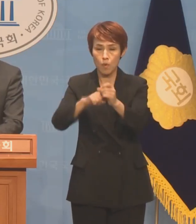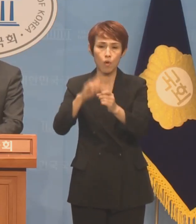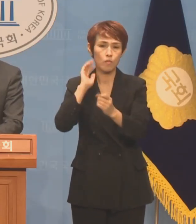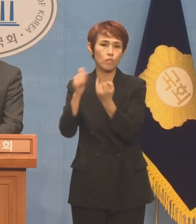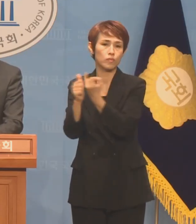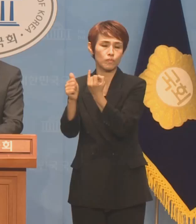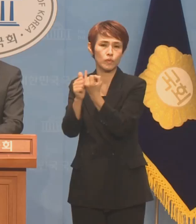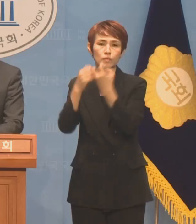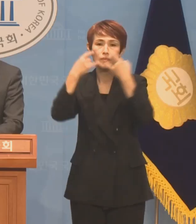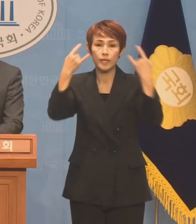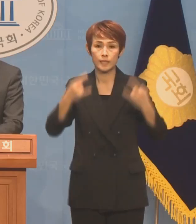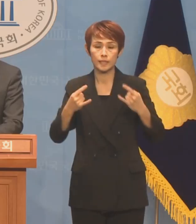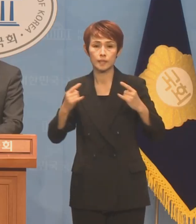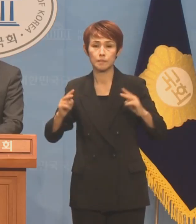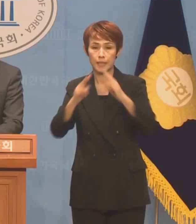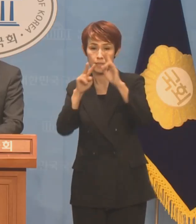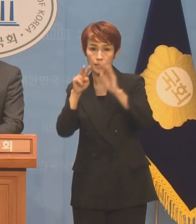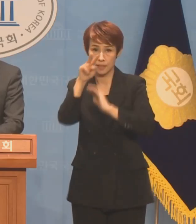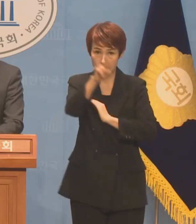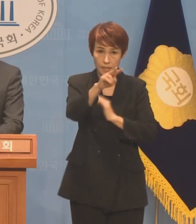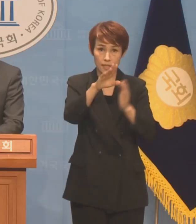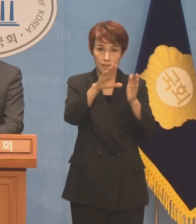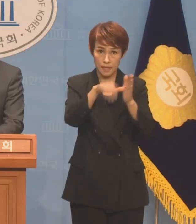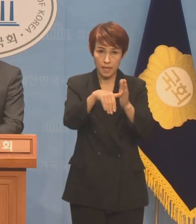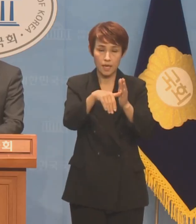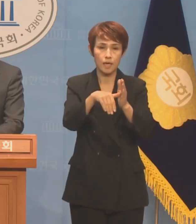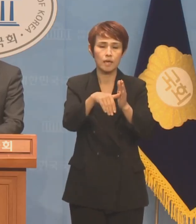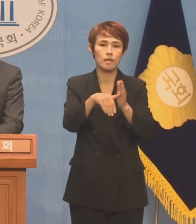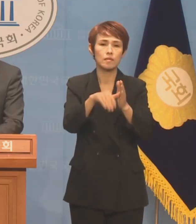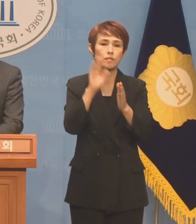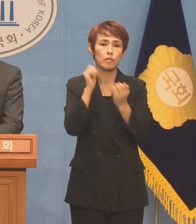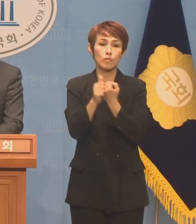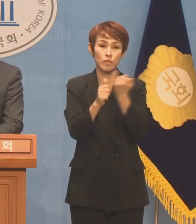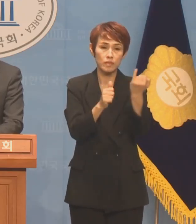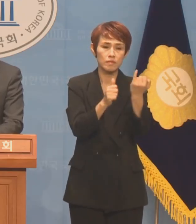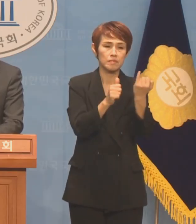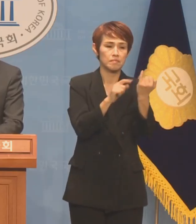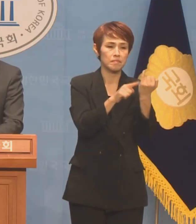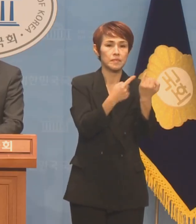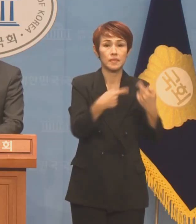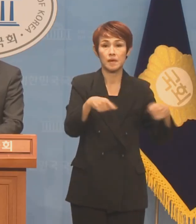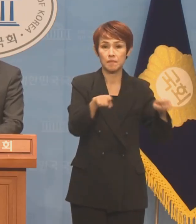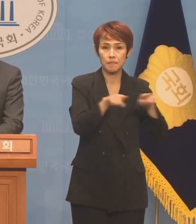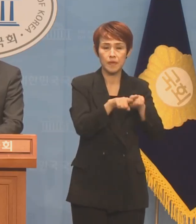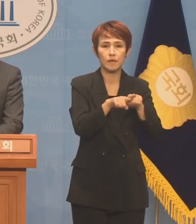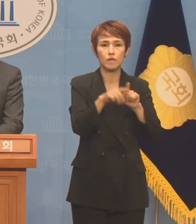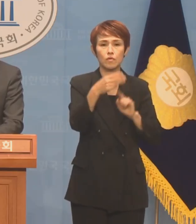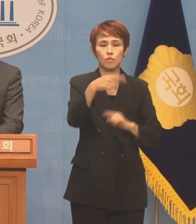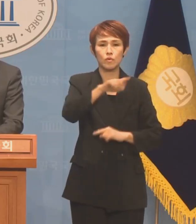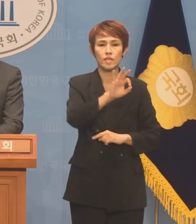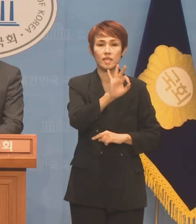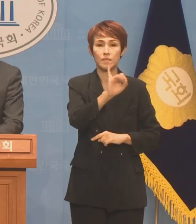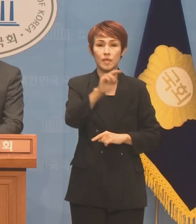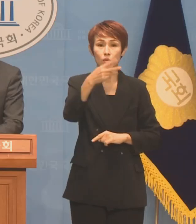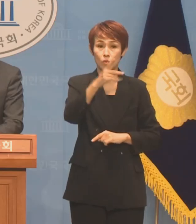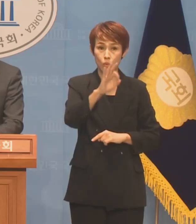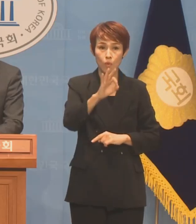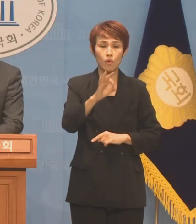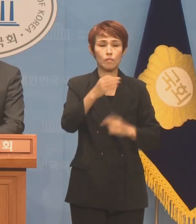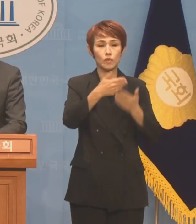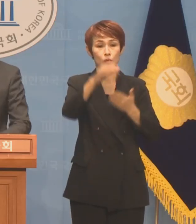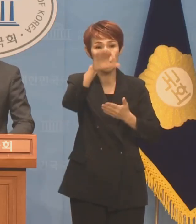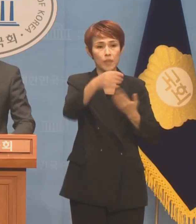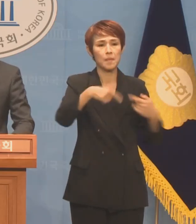내외가 프랑스 파리를 방문했을 때 김건희 여사와 루이비통 재단 미술관에 함께 간 자로도 알려져